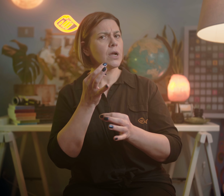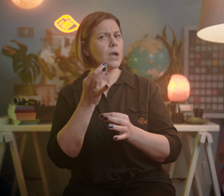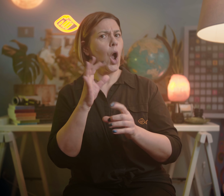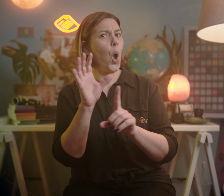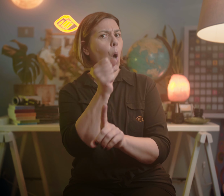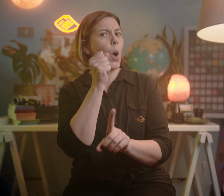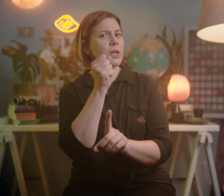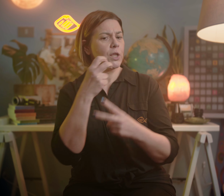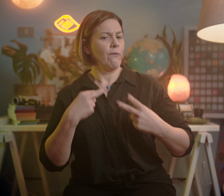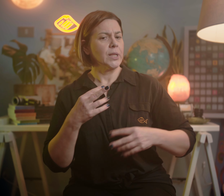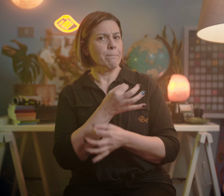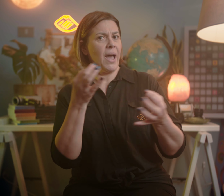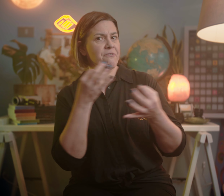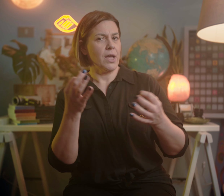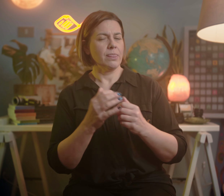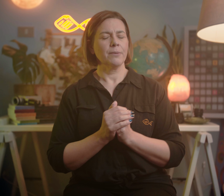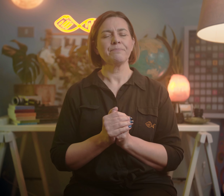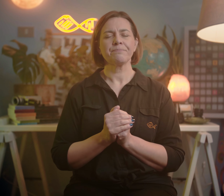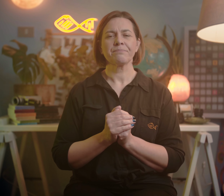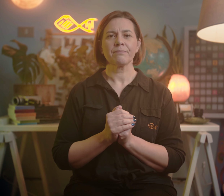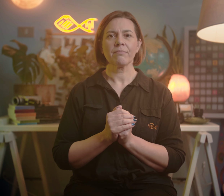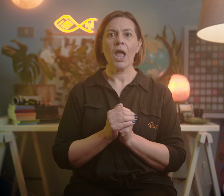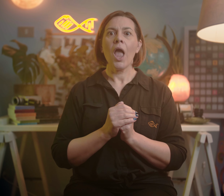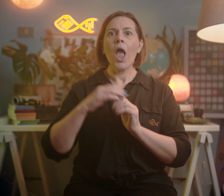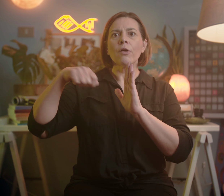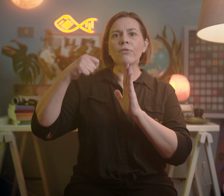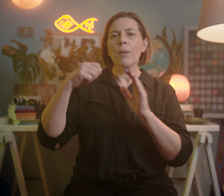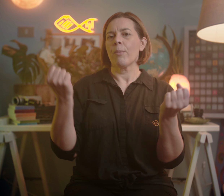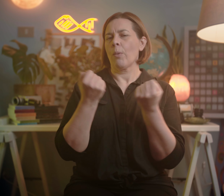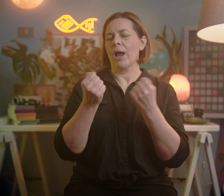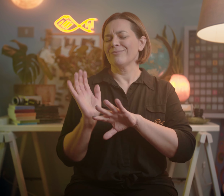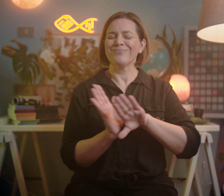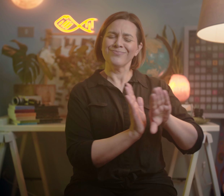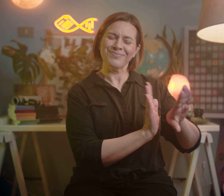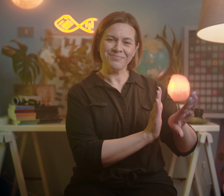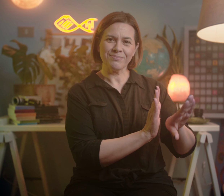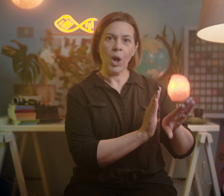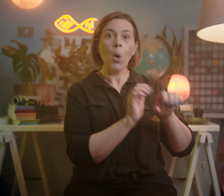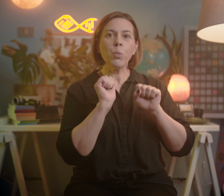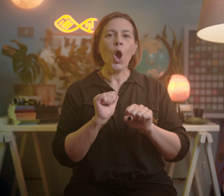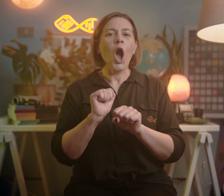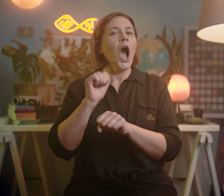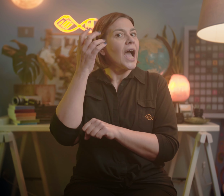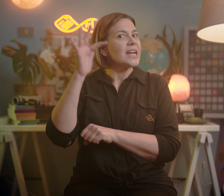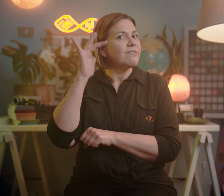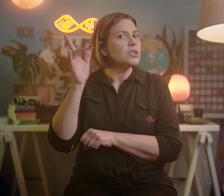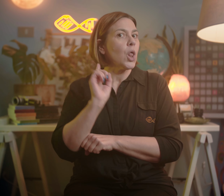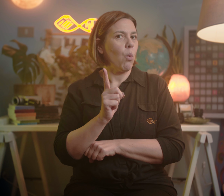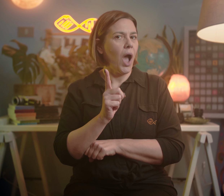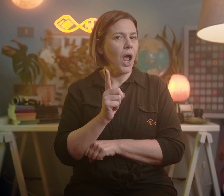Ma spostandoci dal film di propaganda, che è quasi un genere a sé stante, possiamo riflettere anche sul grande